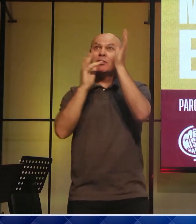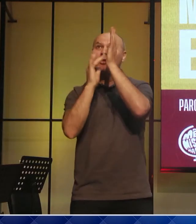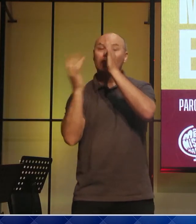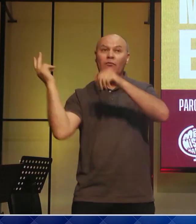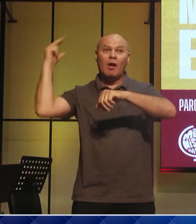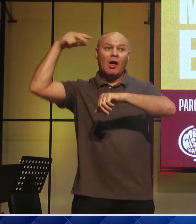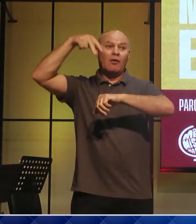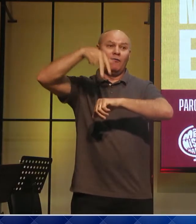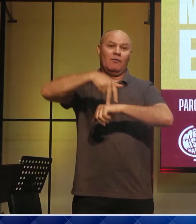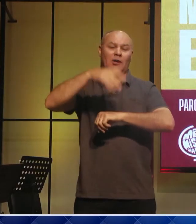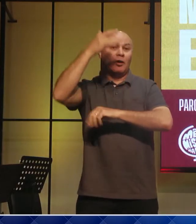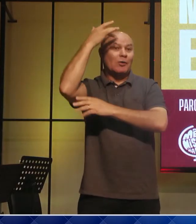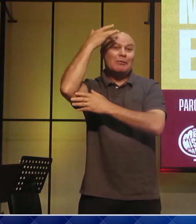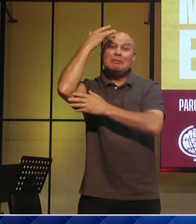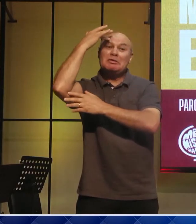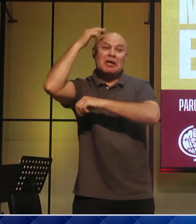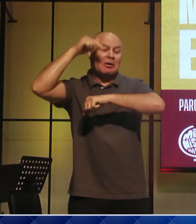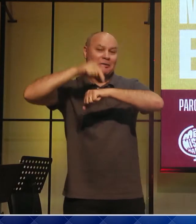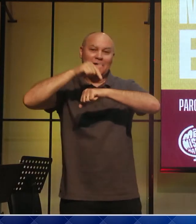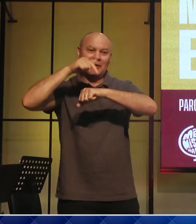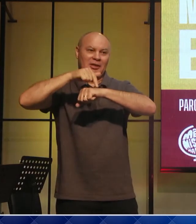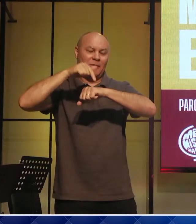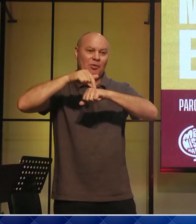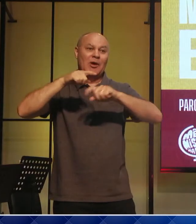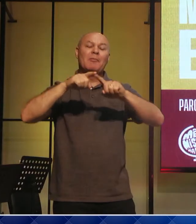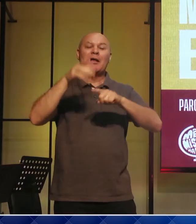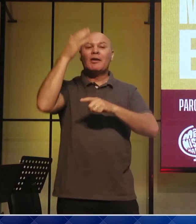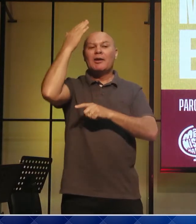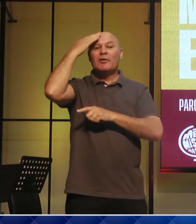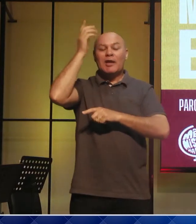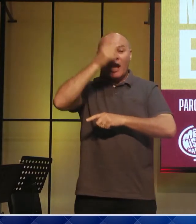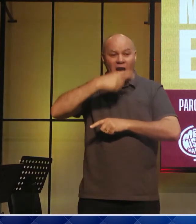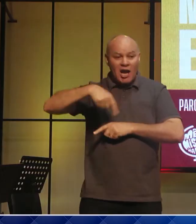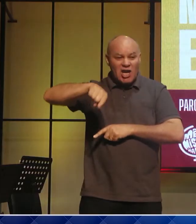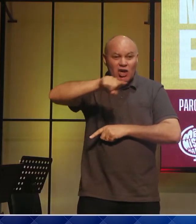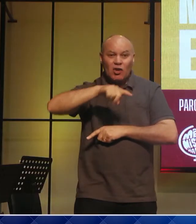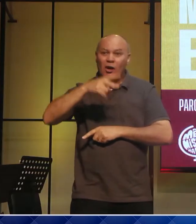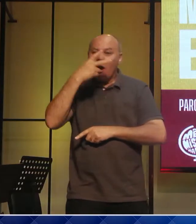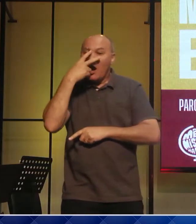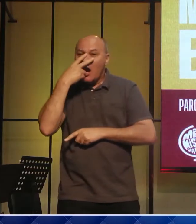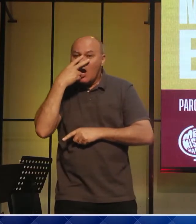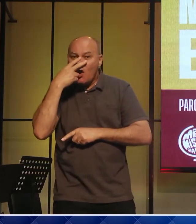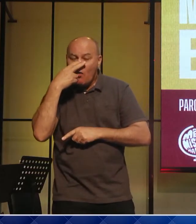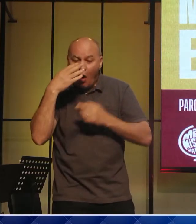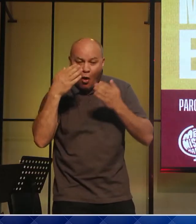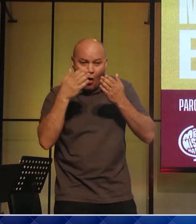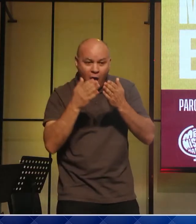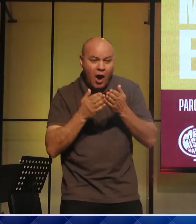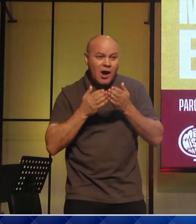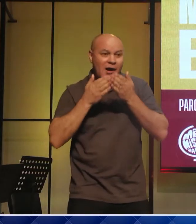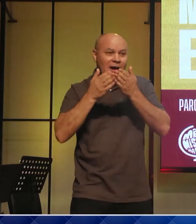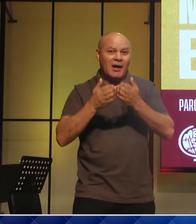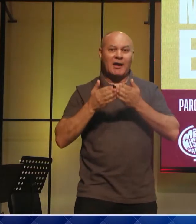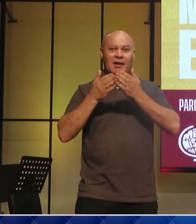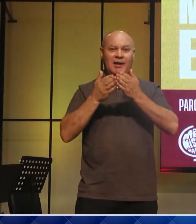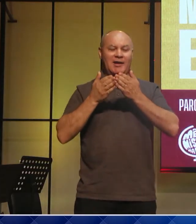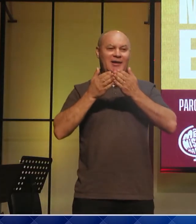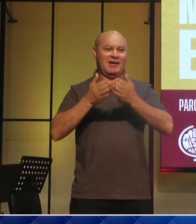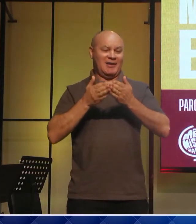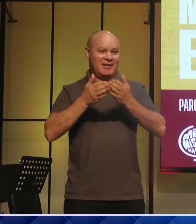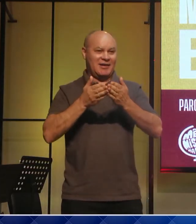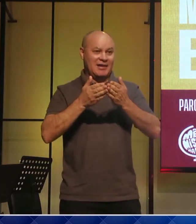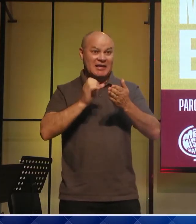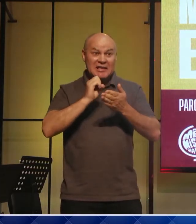coisa, a arca é a igreja, e a igreja é a arca. Quem quiser sobreviver a esse mundo,